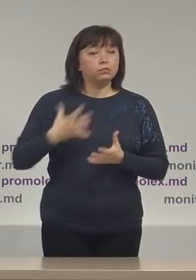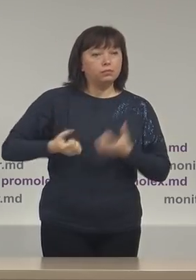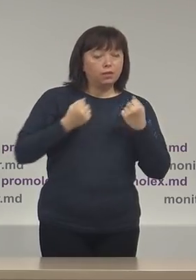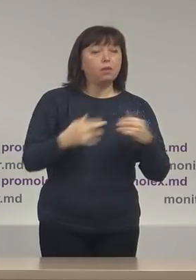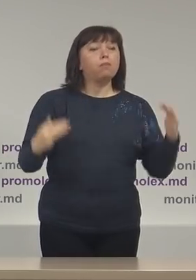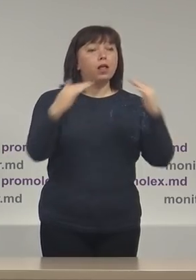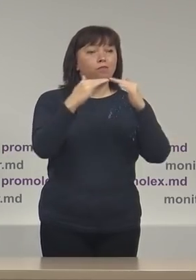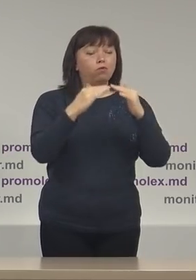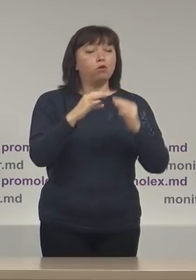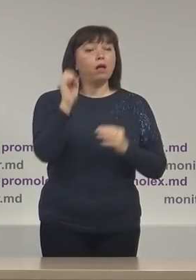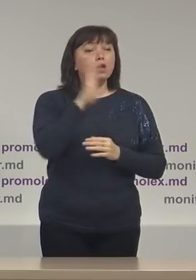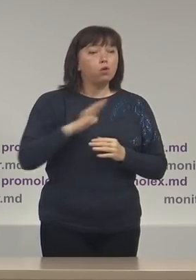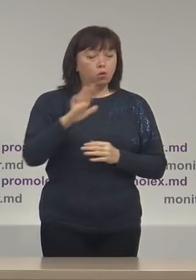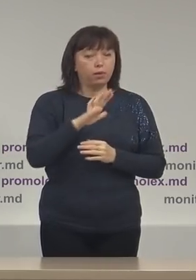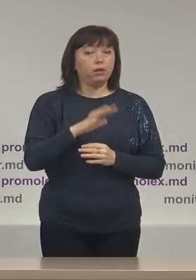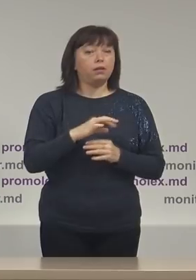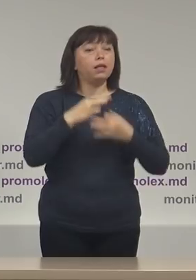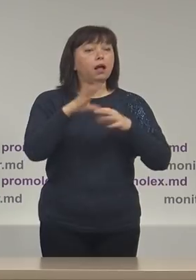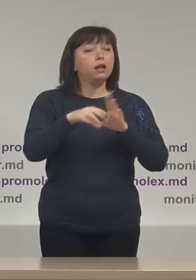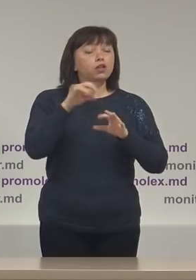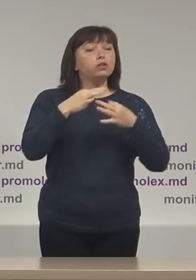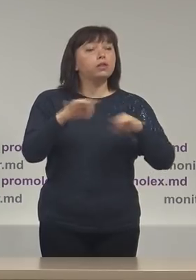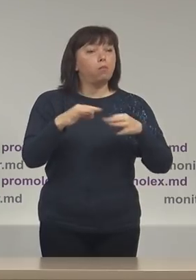Platforma Europeană pentru Alegeri Democratice, EPD.